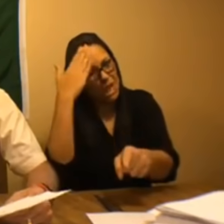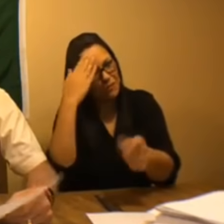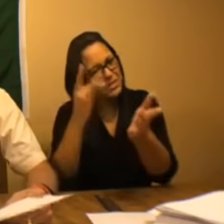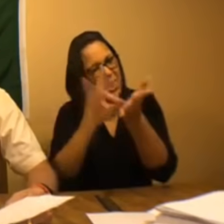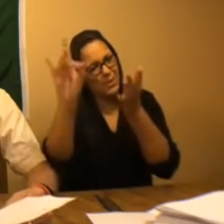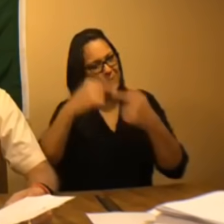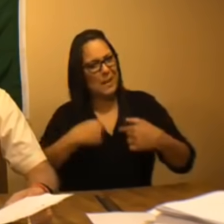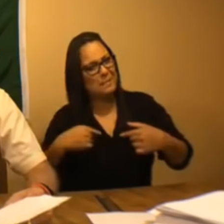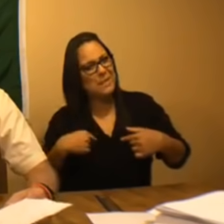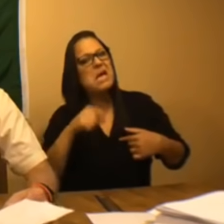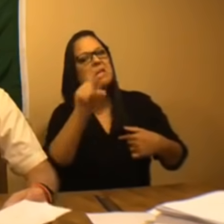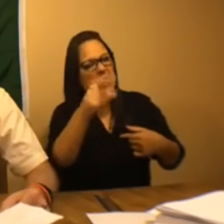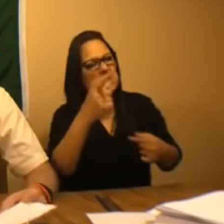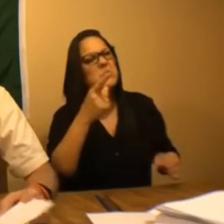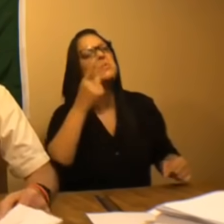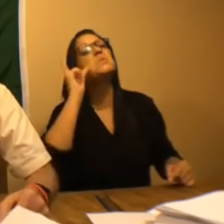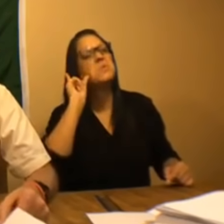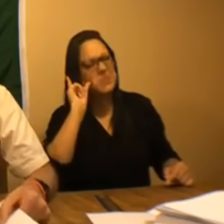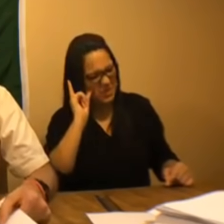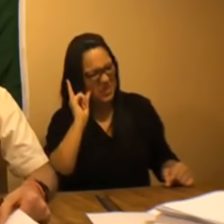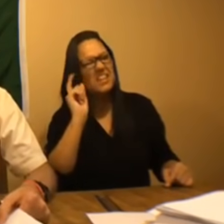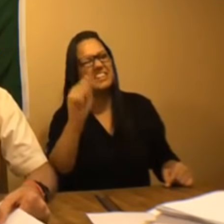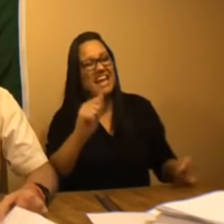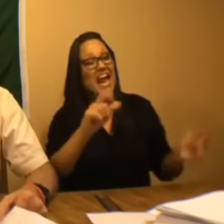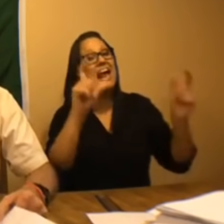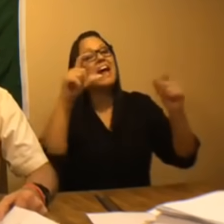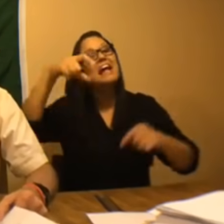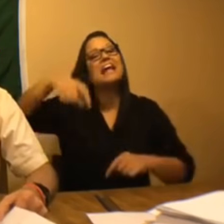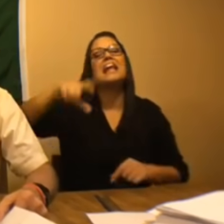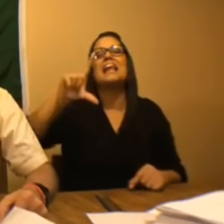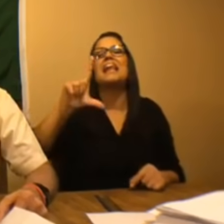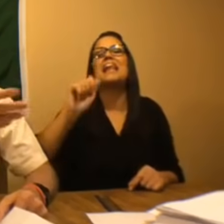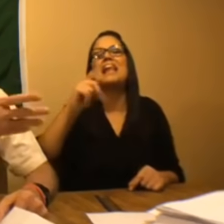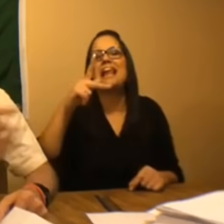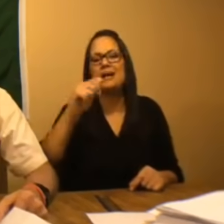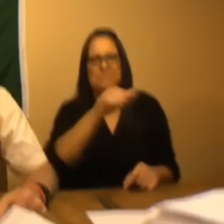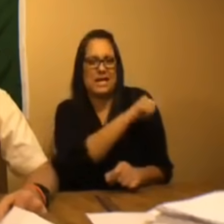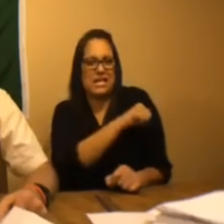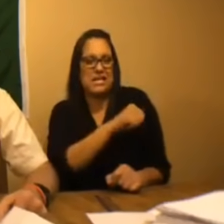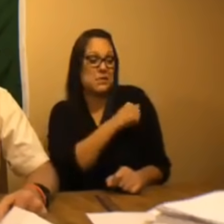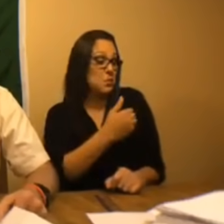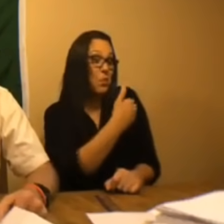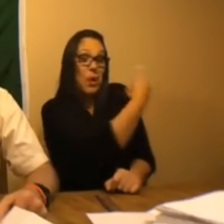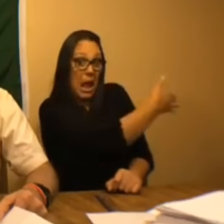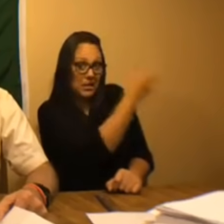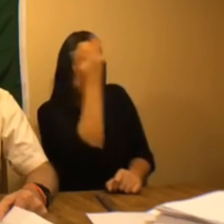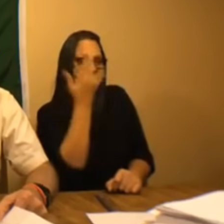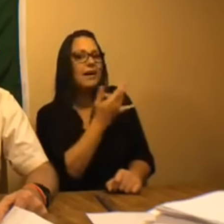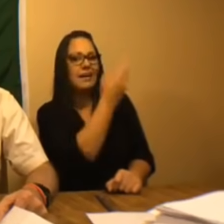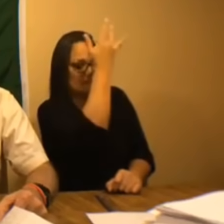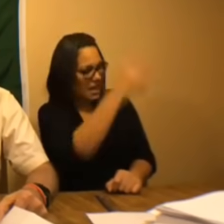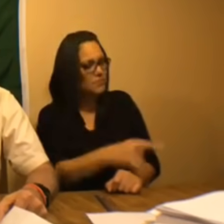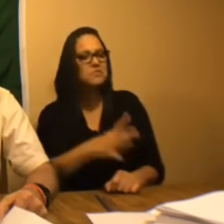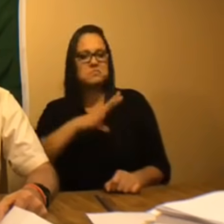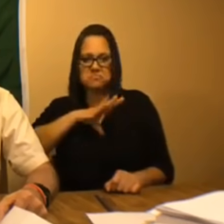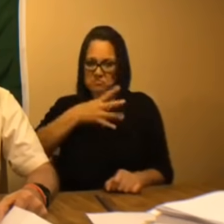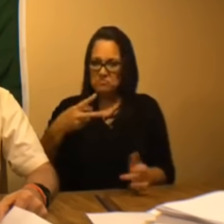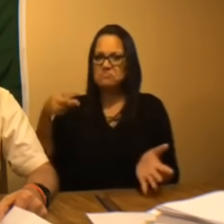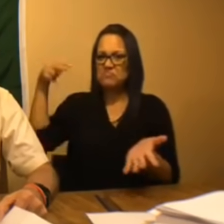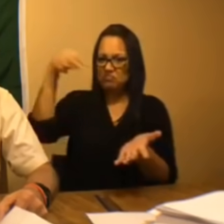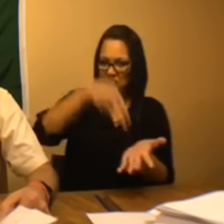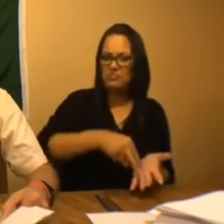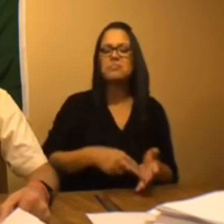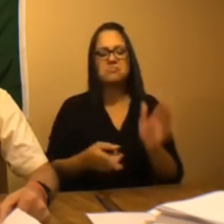show hoje ali nos Arcos da Lapa, ao lado do Haddad. Reconheceu, né? Falou que já